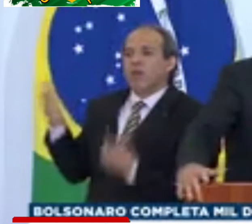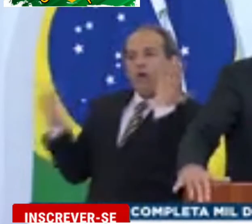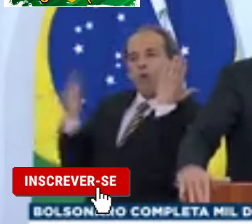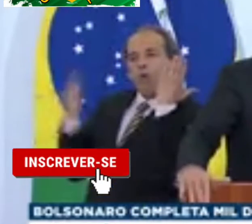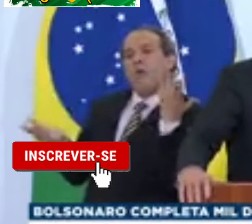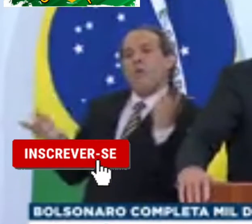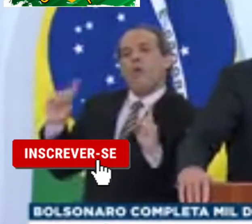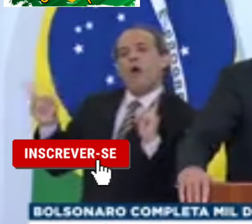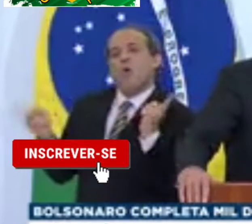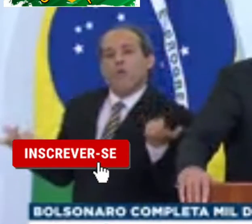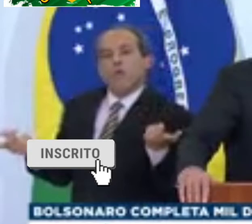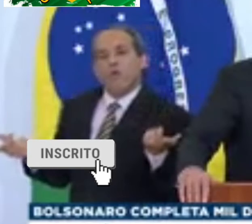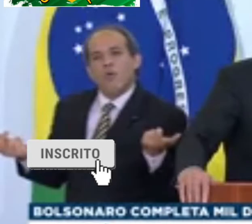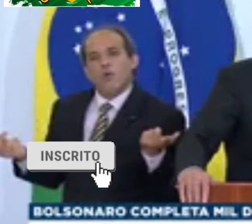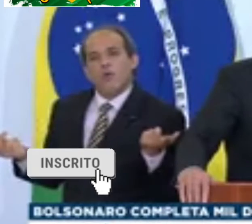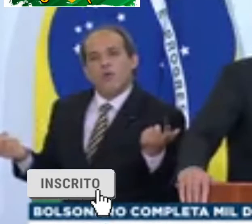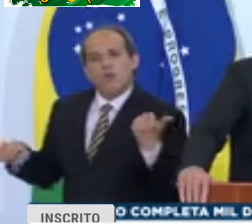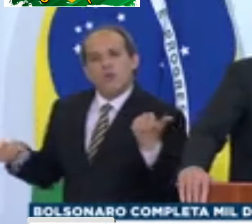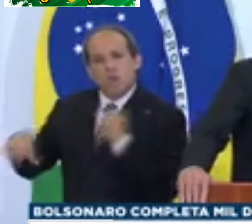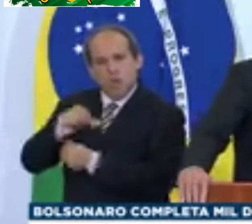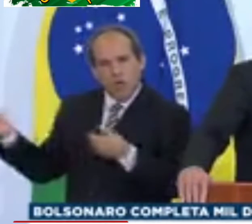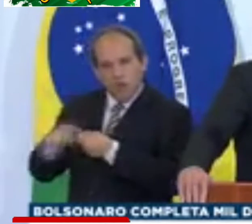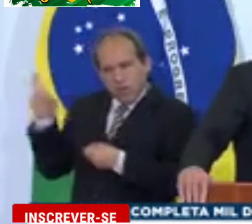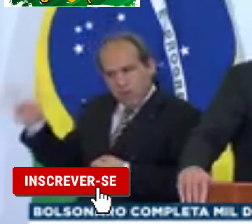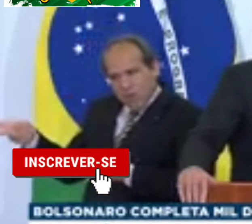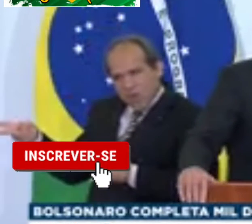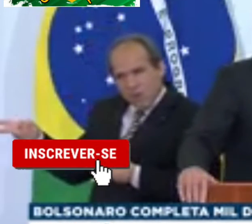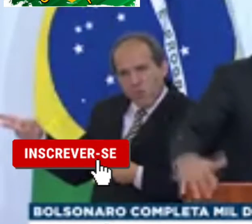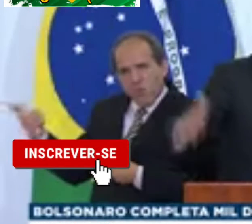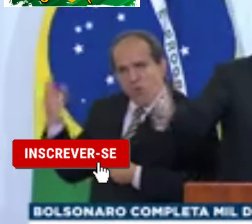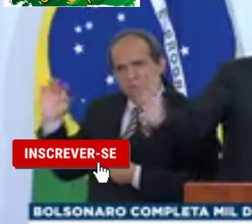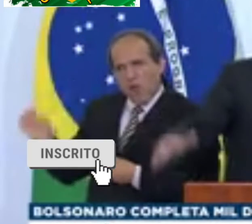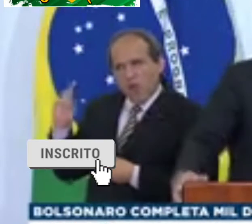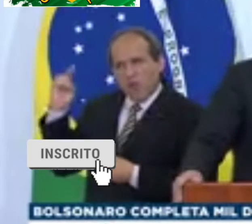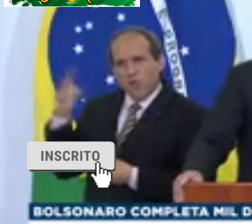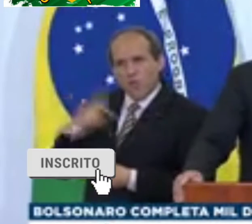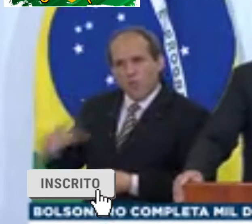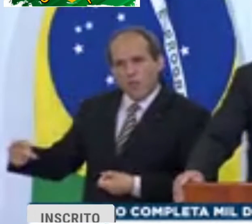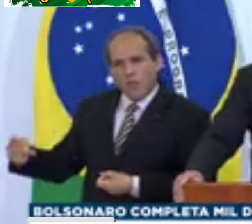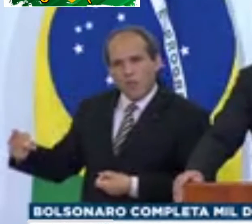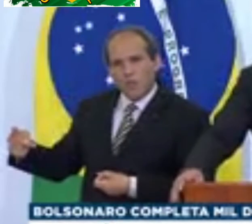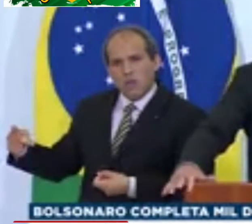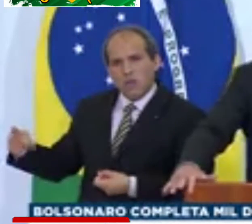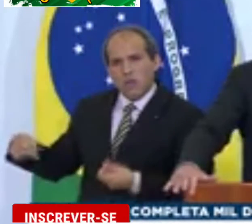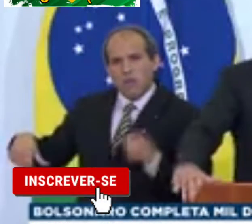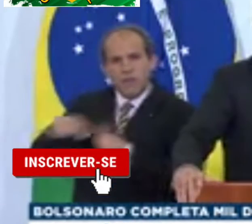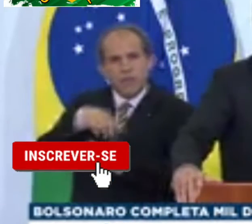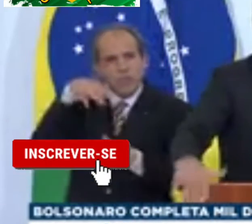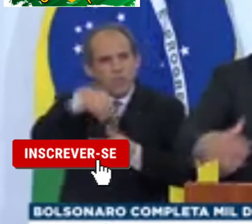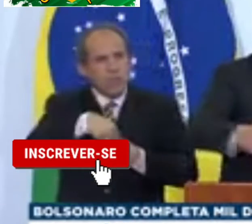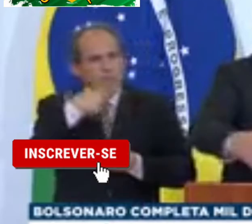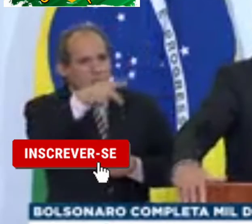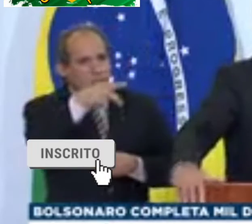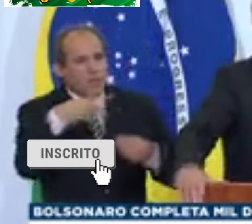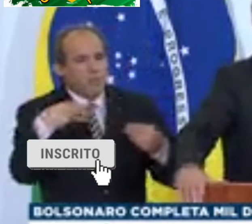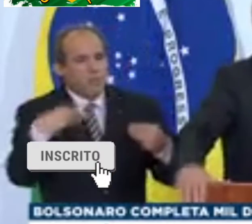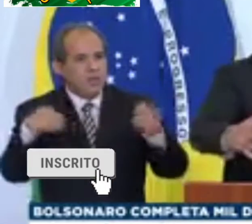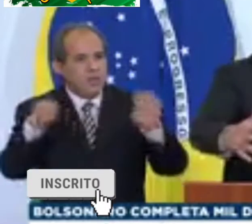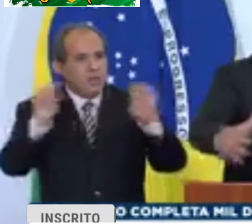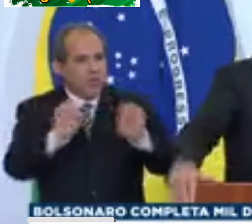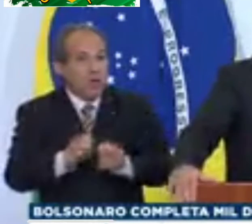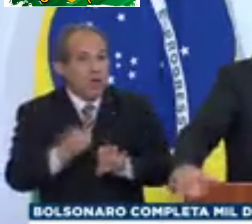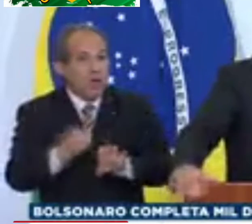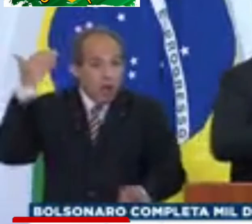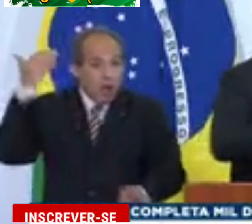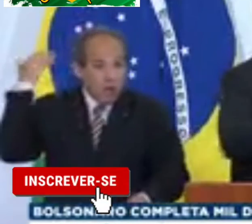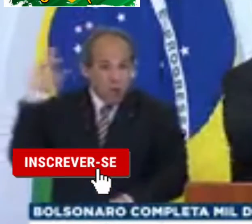volta disso? O Ministério do passado, do transporte, hoje, em infraestrutura, que eu comecei falando aqui,